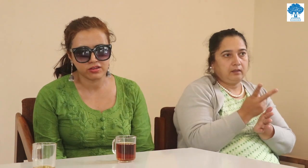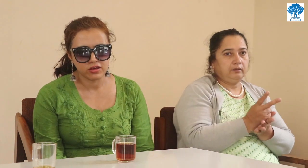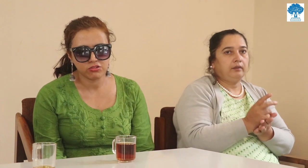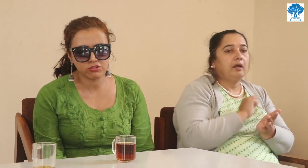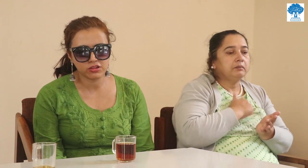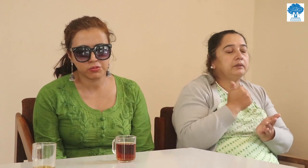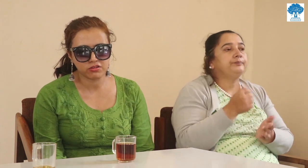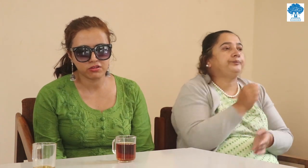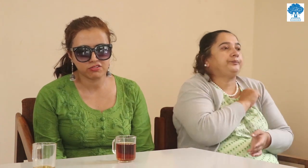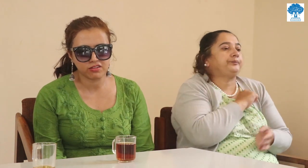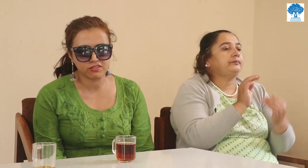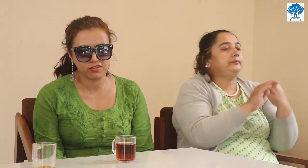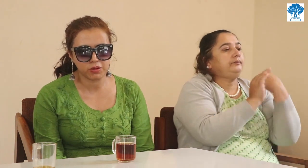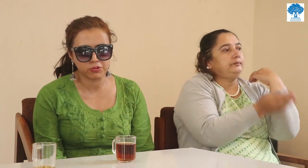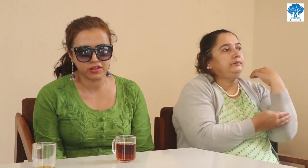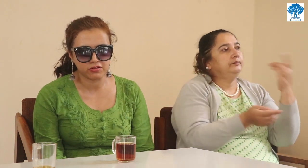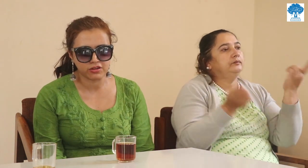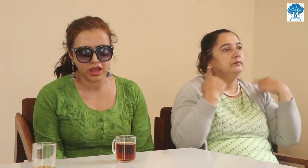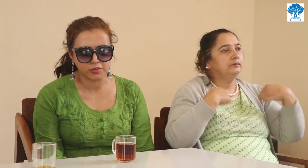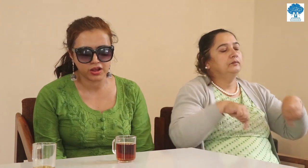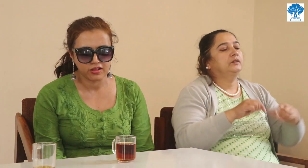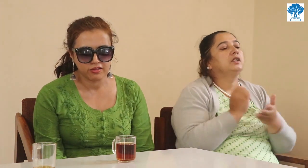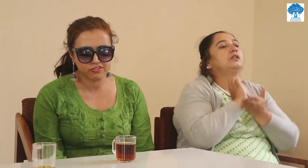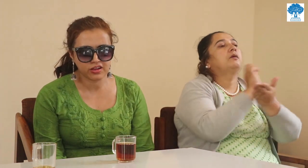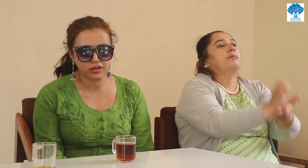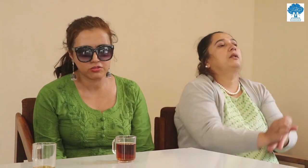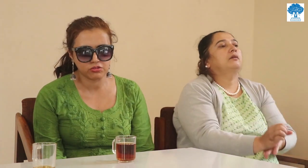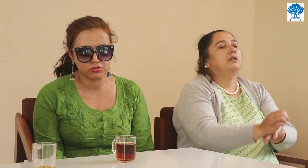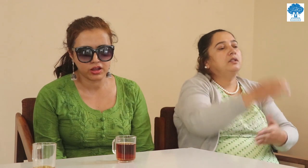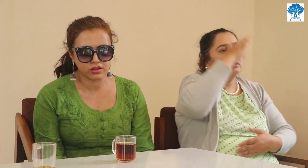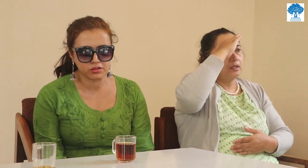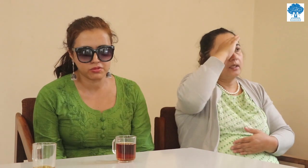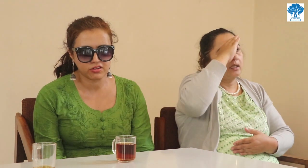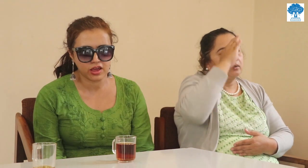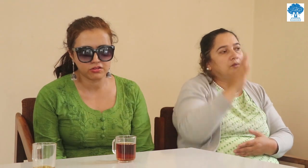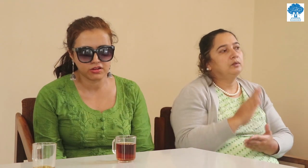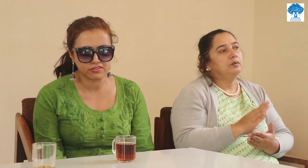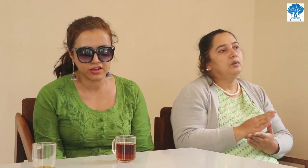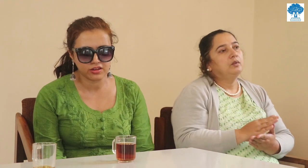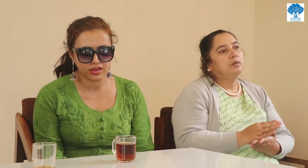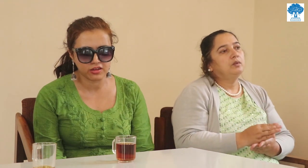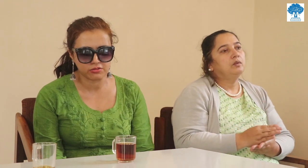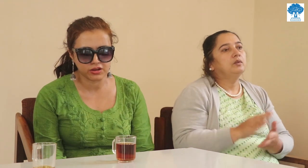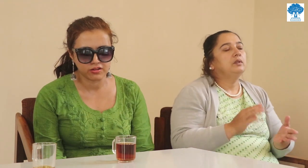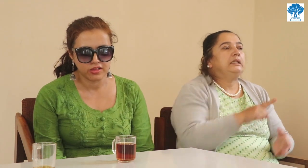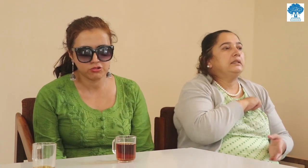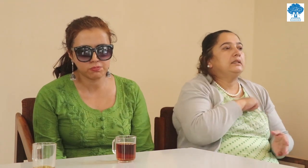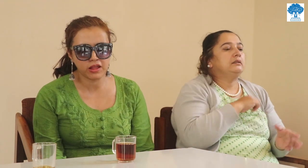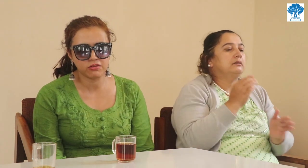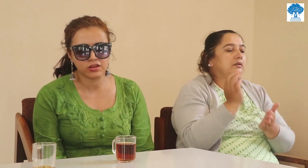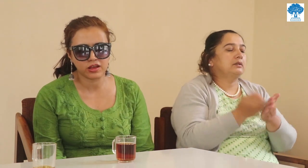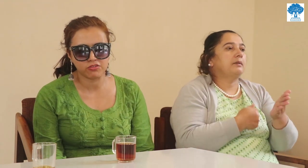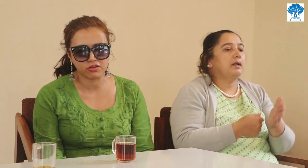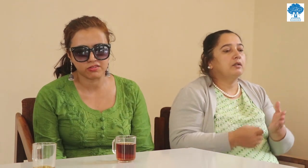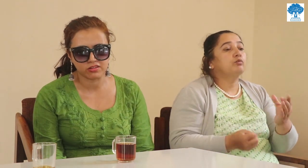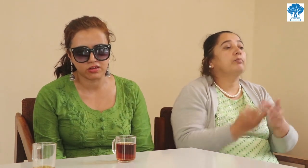पनि कतै यौन तथा प्रजनन स्वास्थ्य सेवा प्रदान गर्ने हाम्रा सरकारद्वारा अथवा सरकारी गैर सरकारी निकायहरूबाट